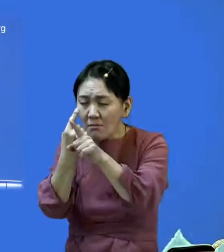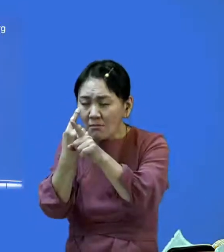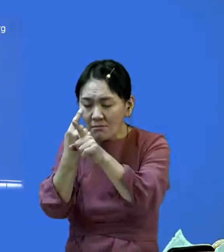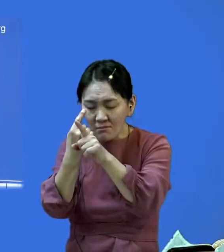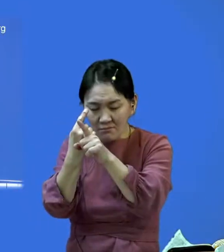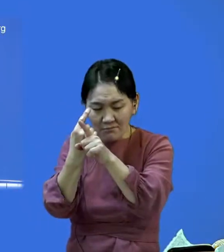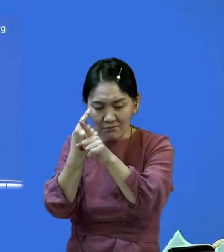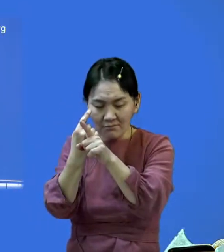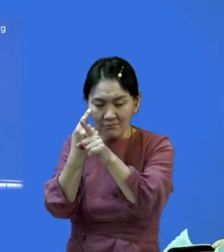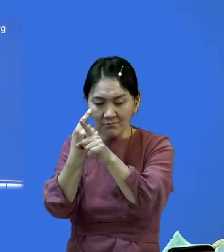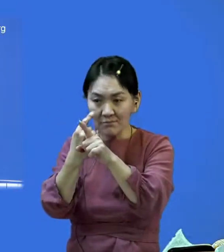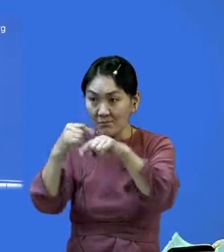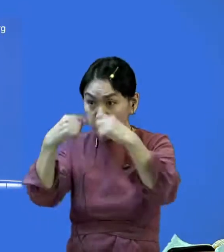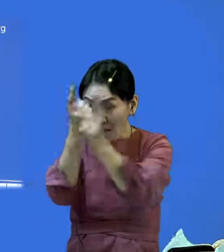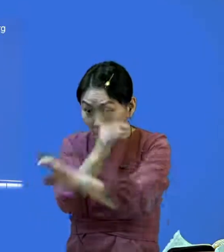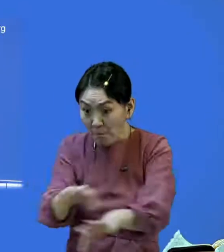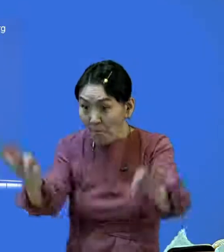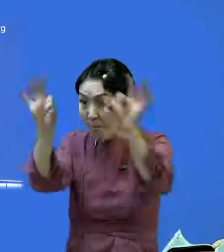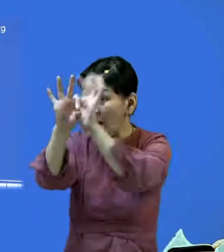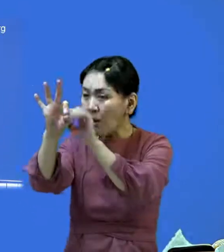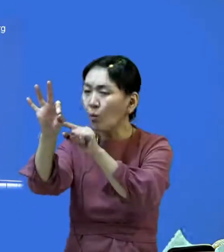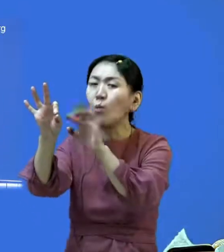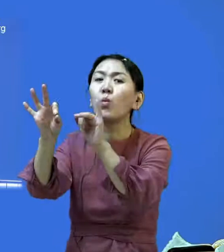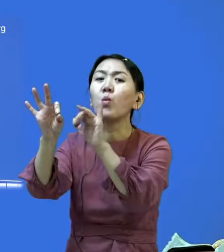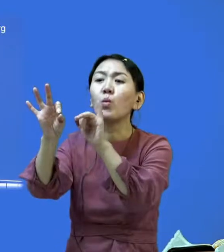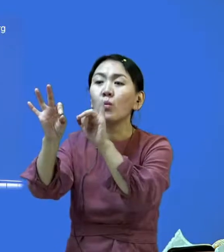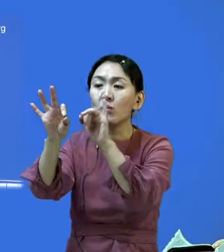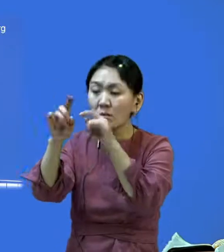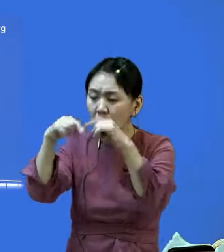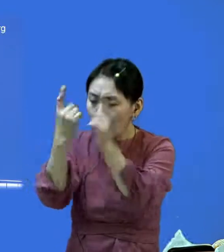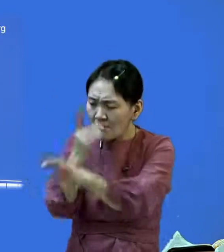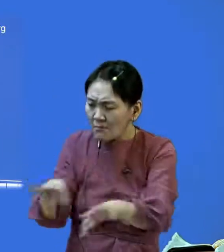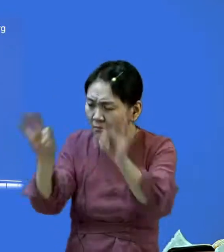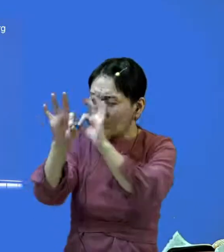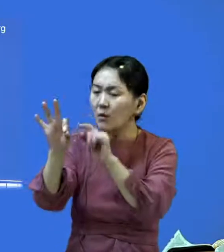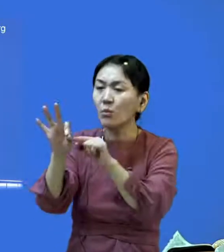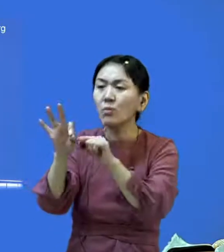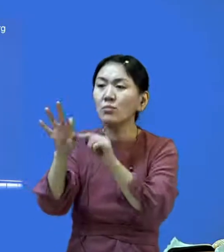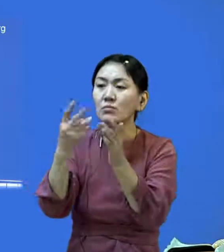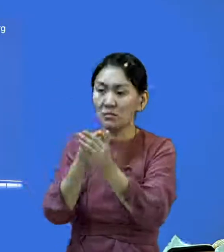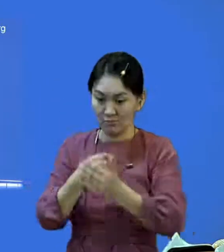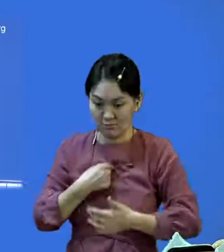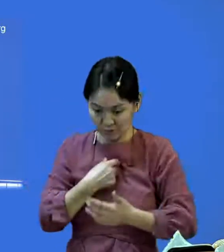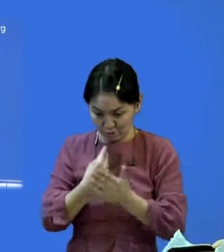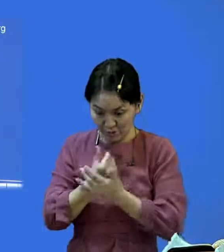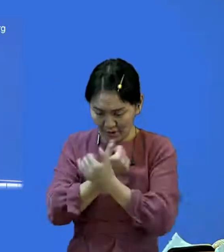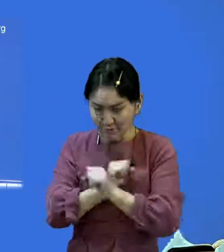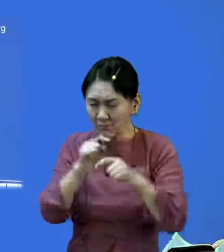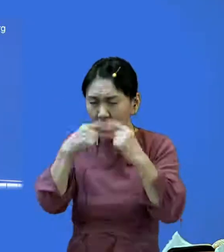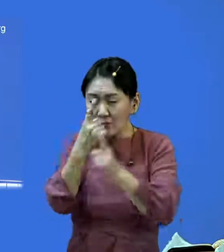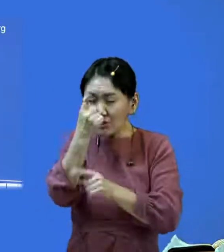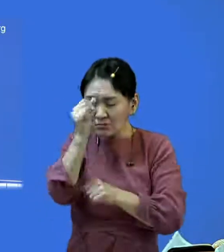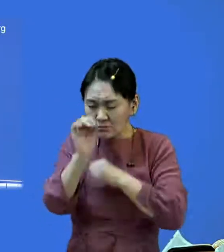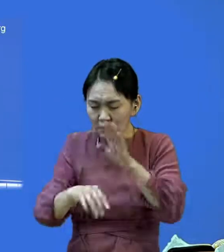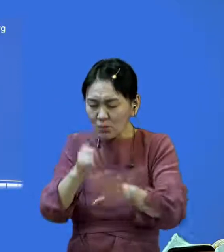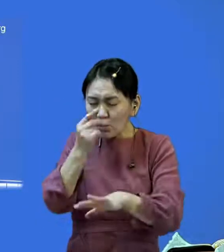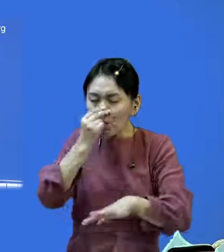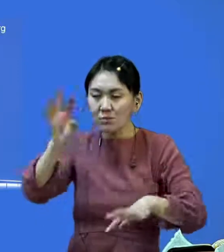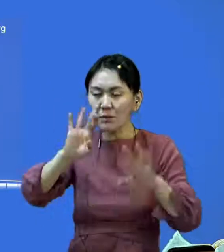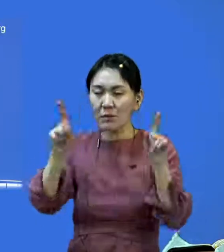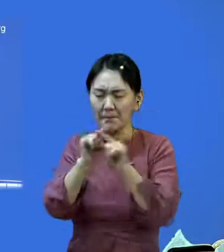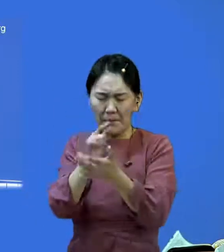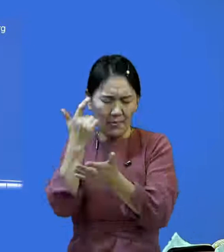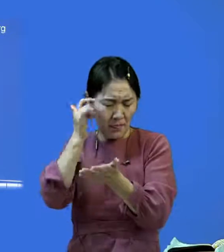нь хуулийг бүгднгийн сахин биелүүлсэн хүн шиг тооцох болно гэсэн. Тэгэлэр бид өхөн Ром 5:19 дээрээс харуул ганц